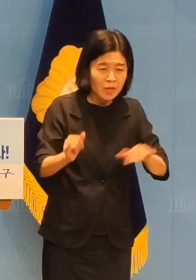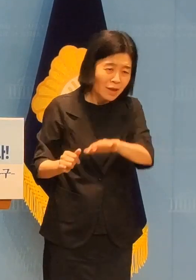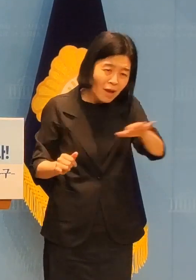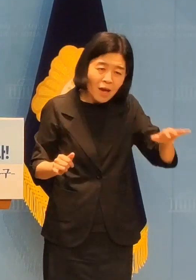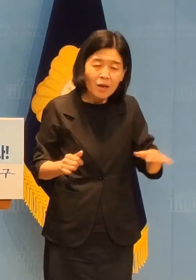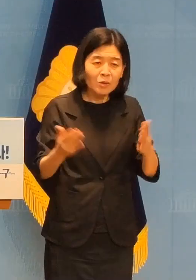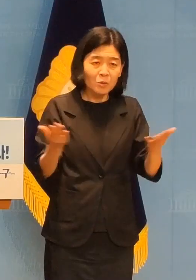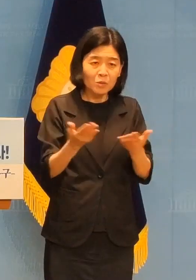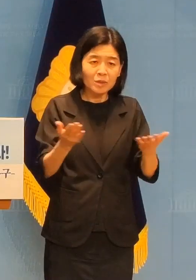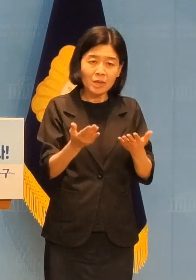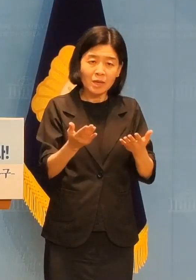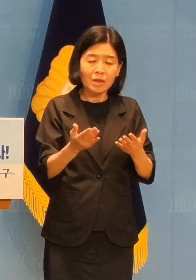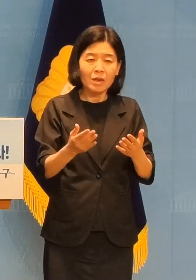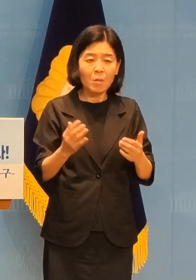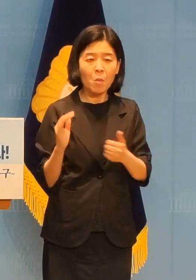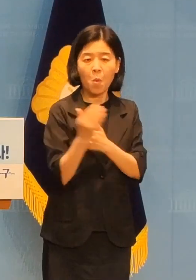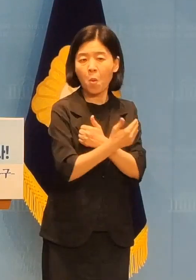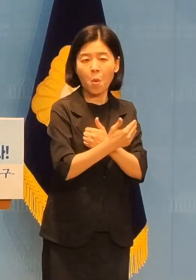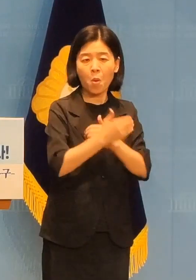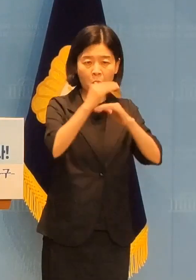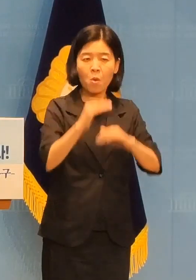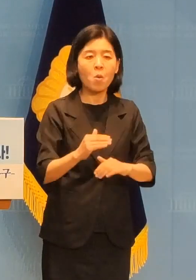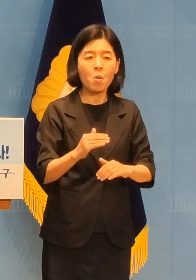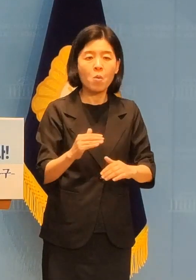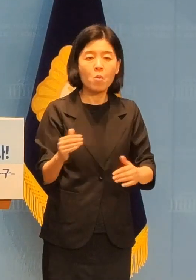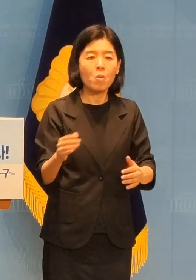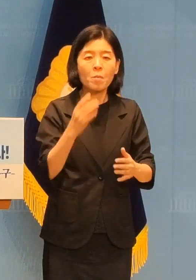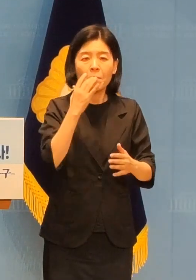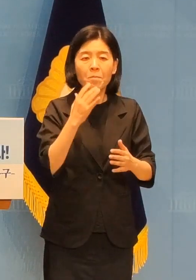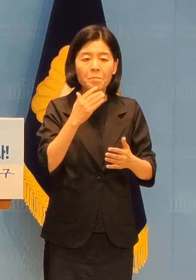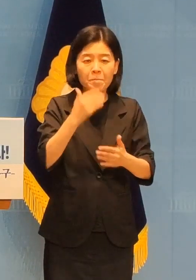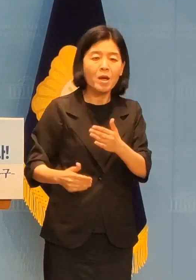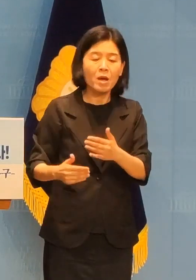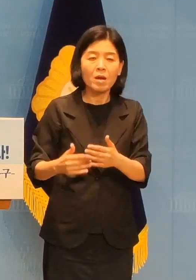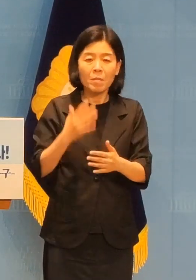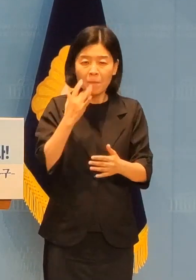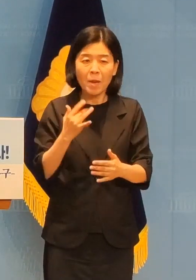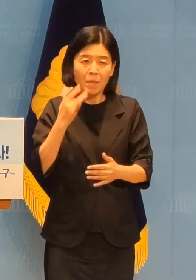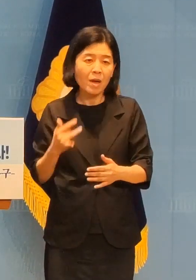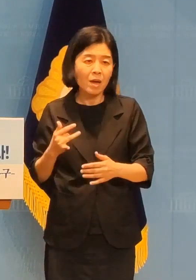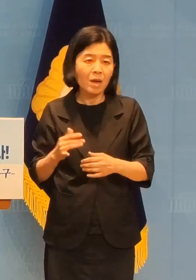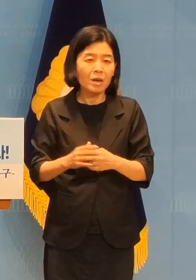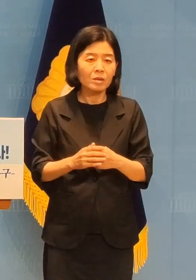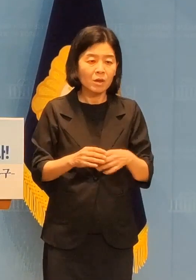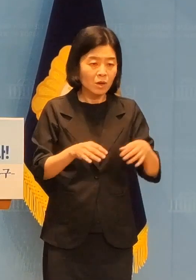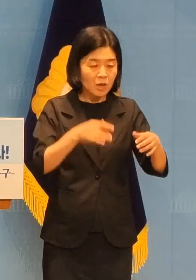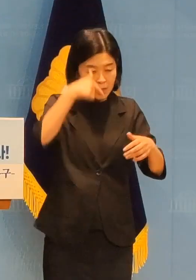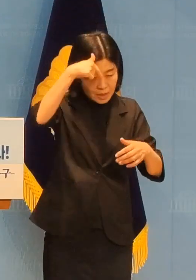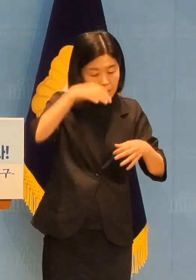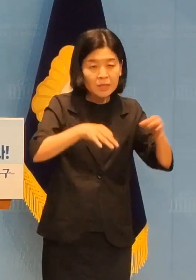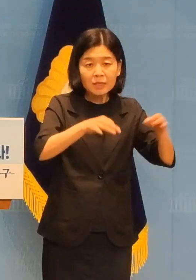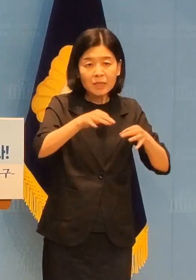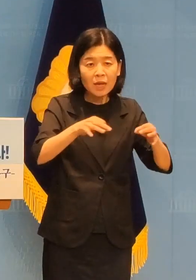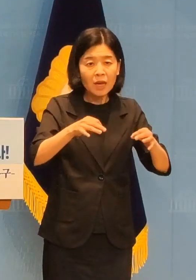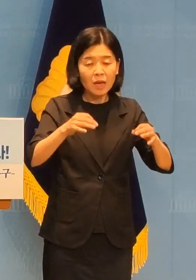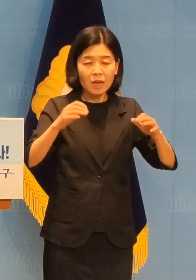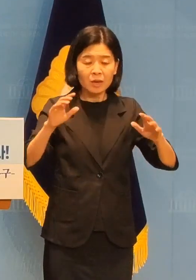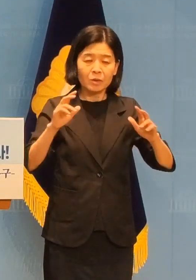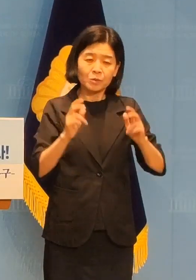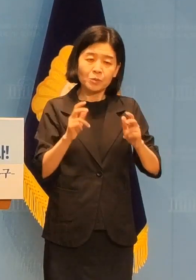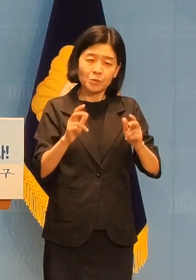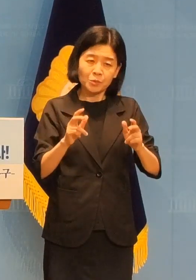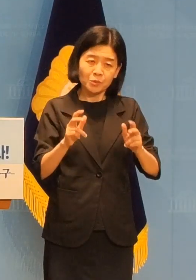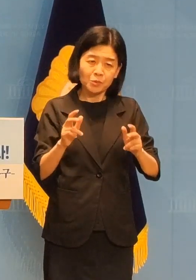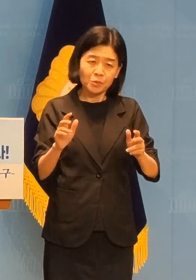빠져 있습니다. 냉방기조차 돌리기 어려운 재래시장 상인들과 당장 나가지 않으면 쓰러져가는